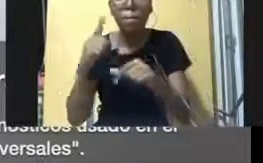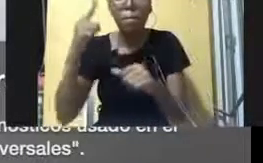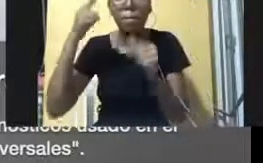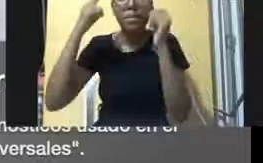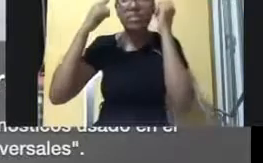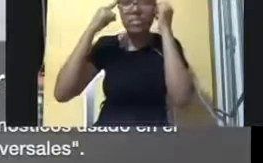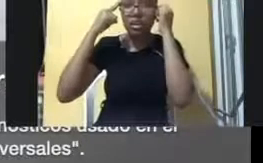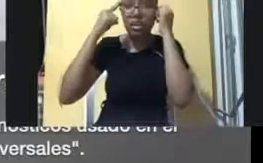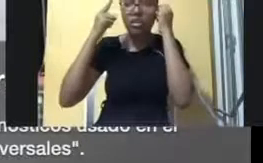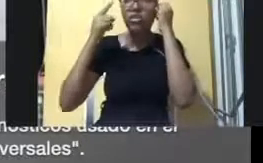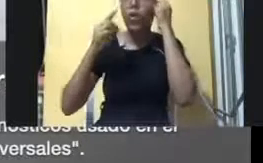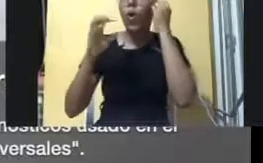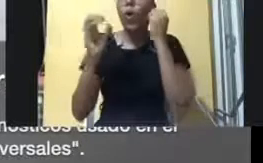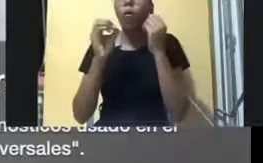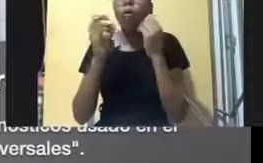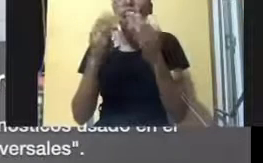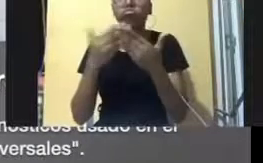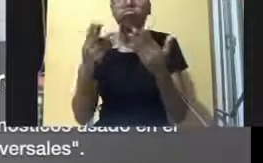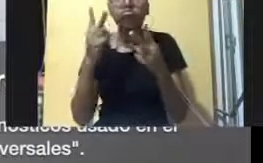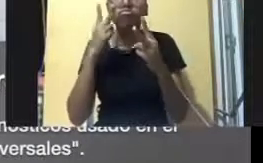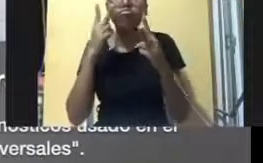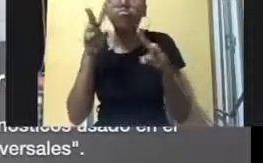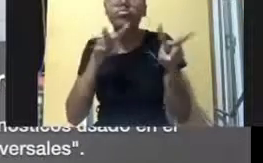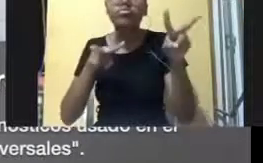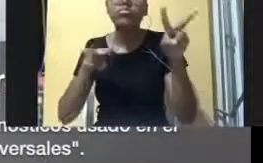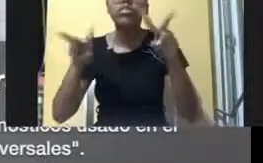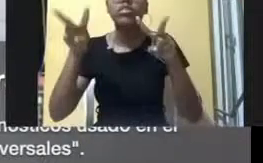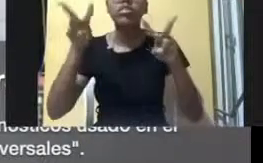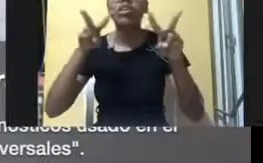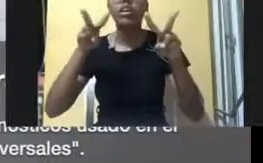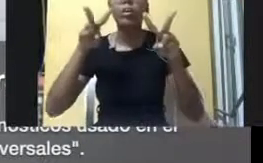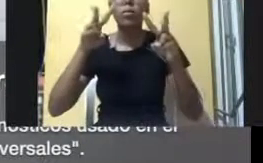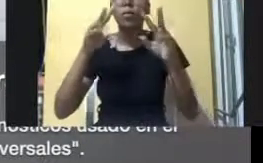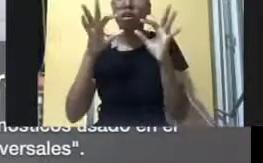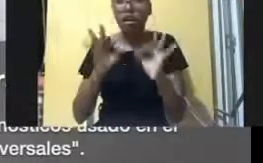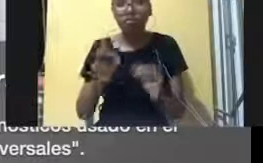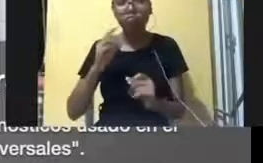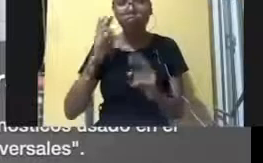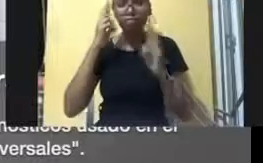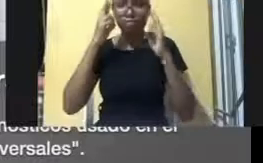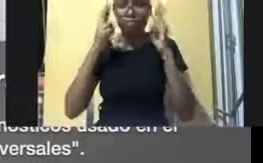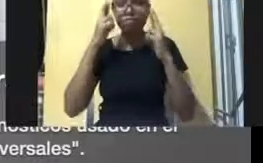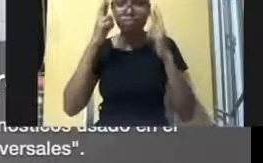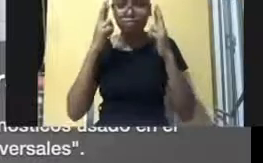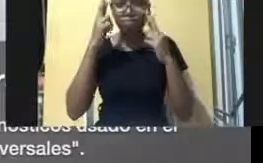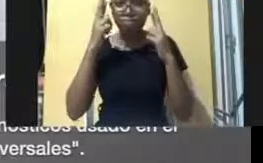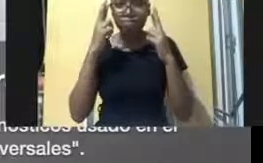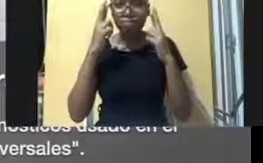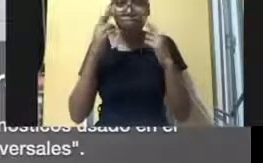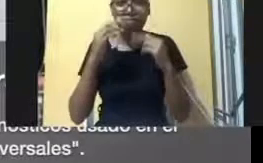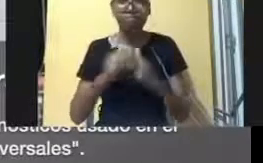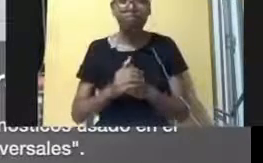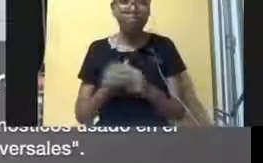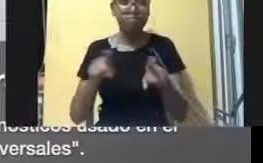interpretamos eventos y que, puesto que todos existimos dentro de nuestras propias culturas y en nuestros